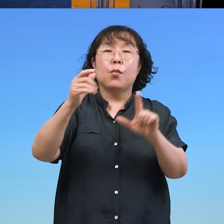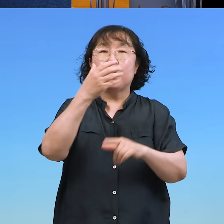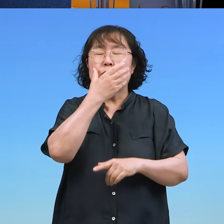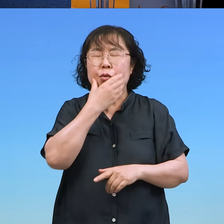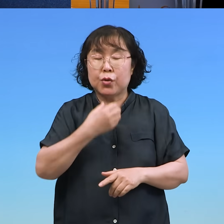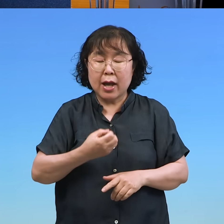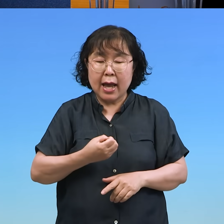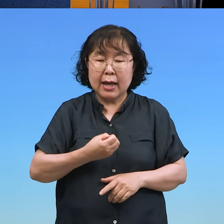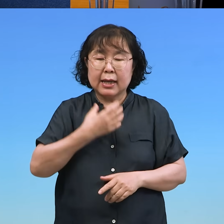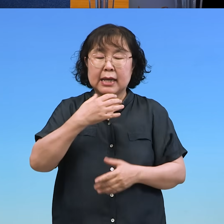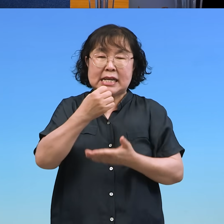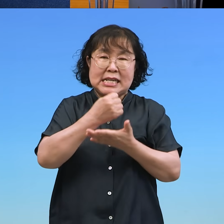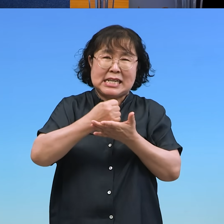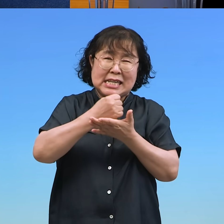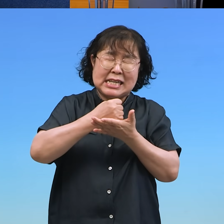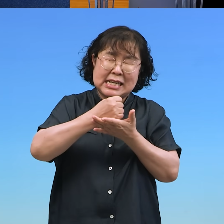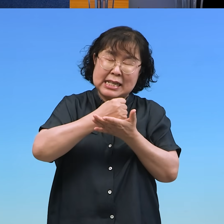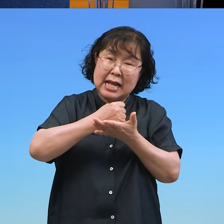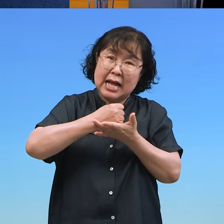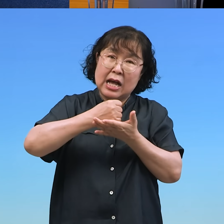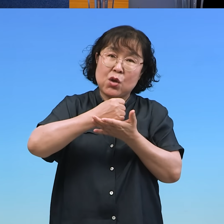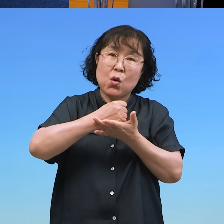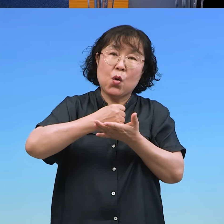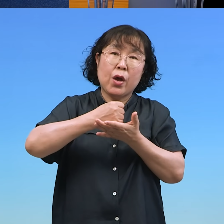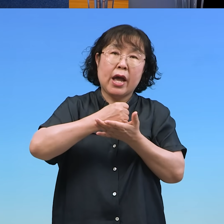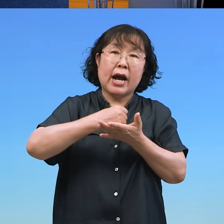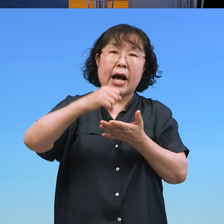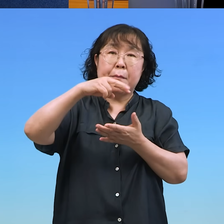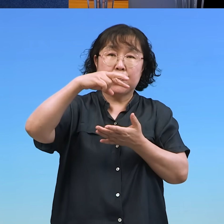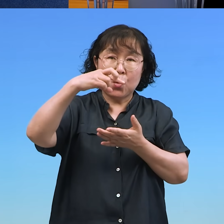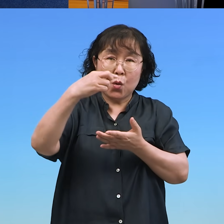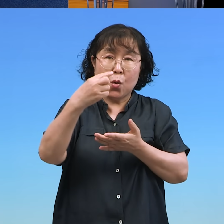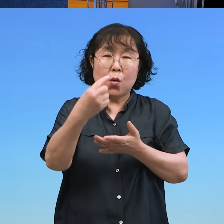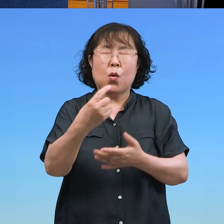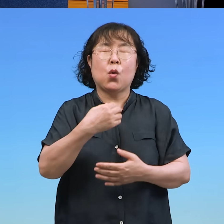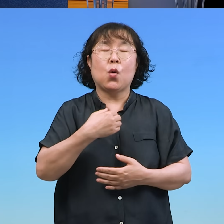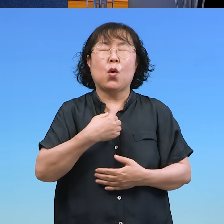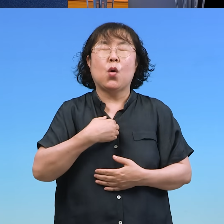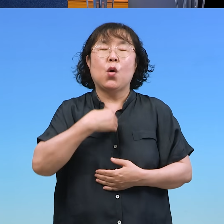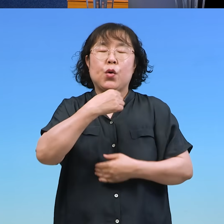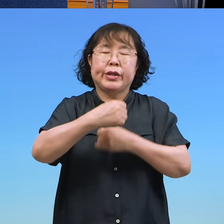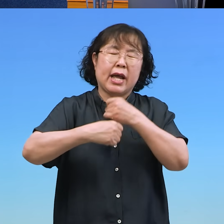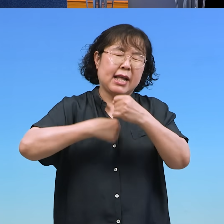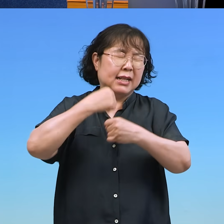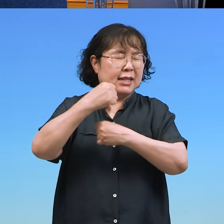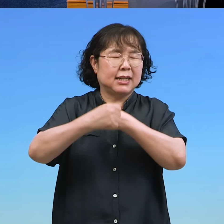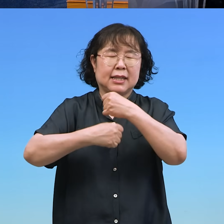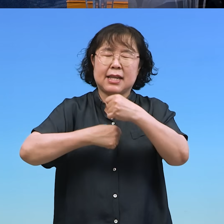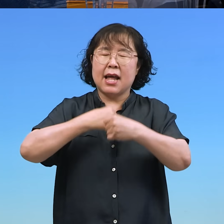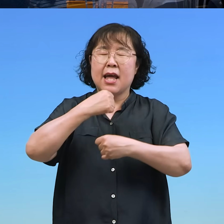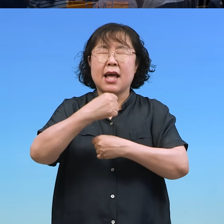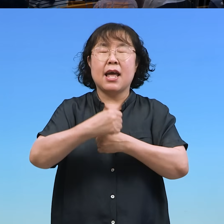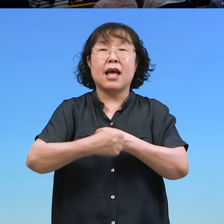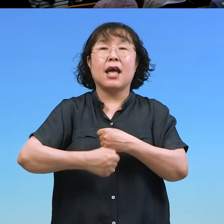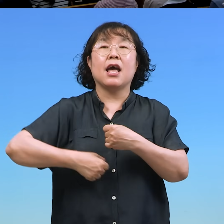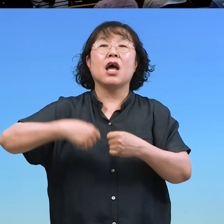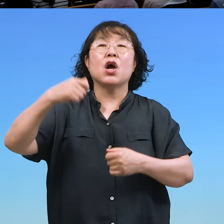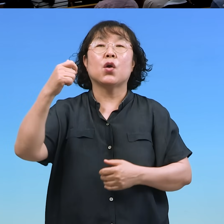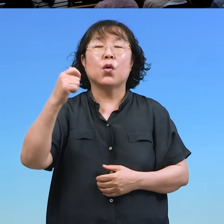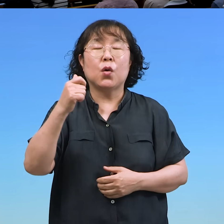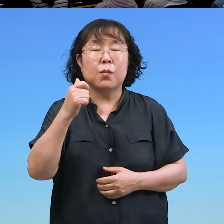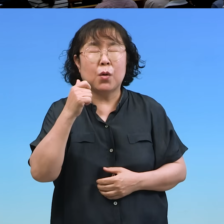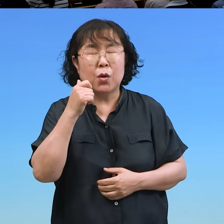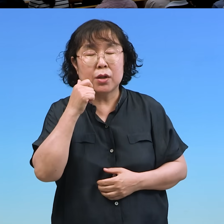우리 힘으로 할 수 없습니다. 불행이나 요행함도 내 뜻대로 못해요.